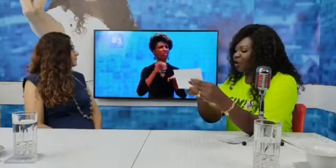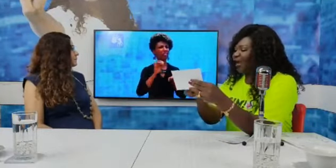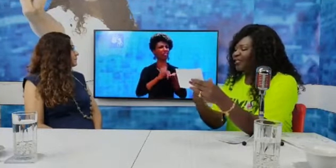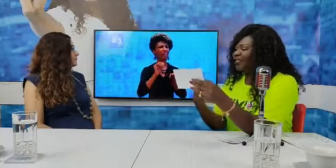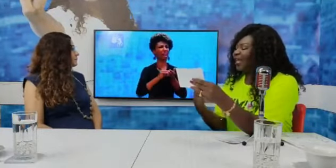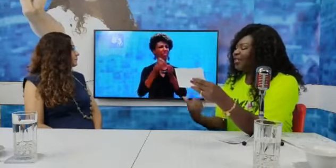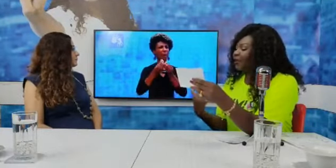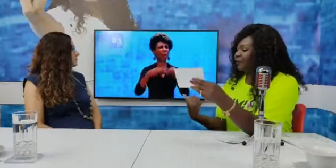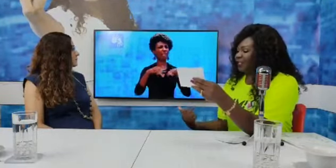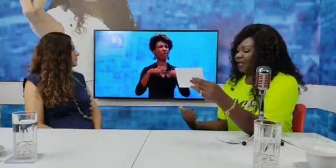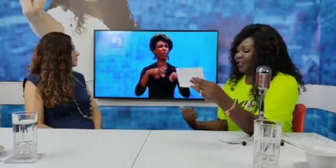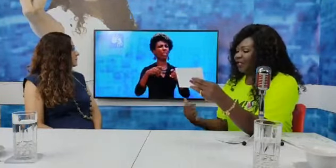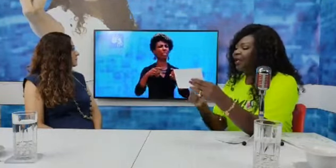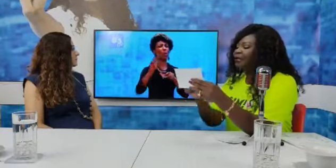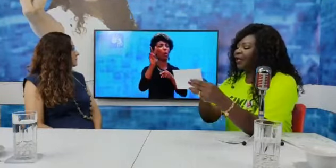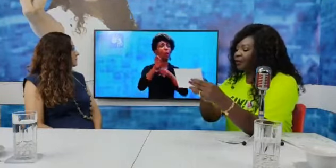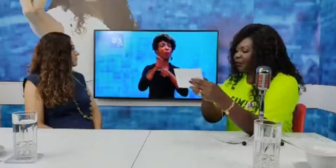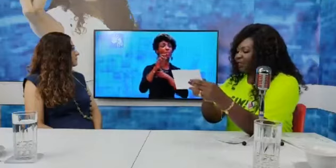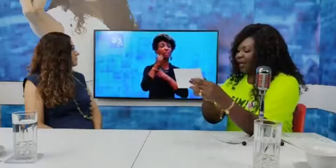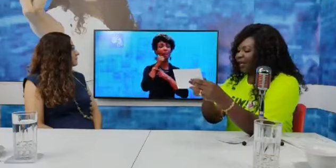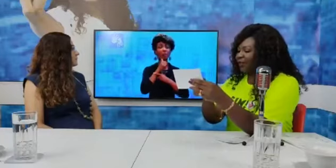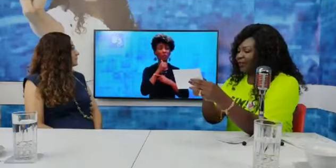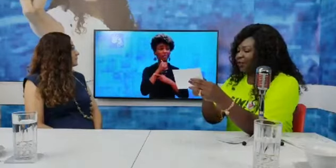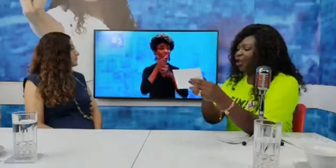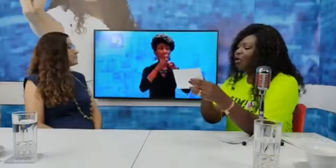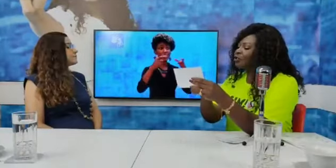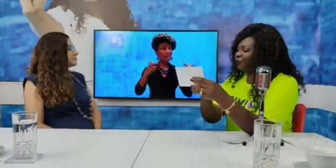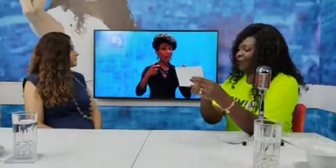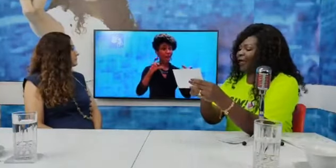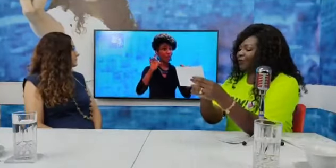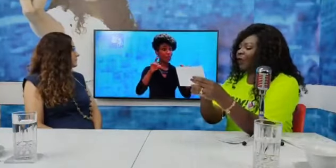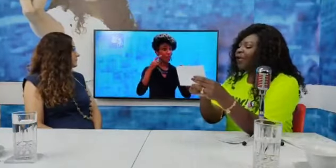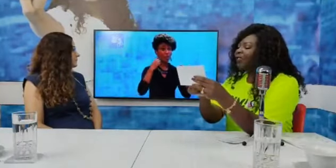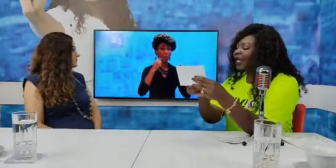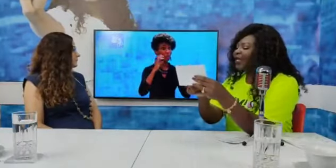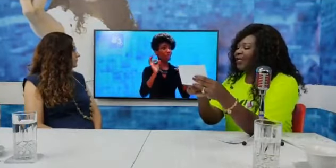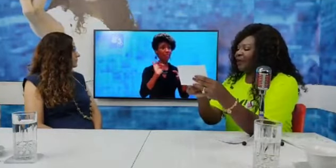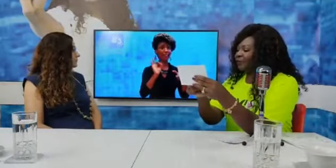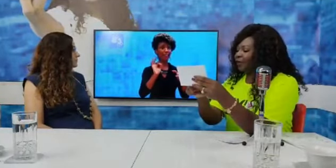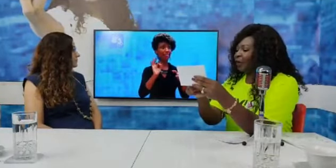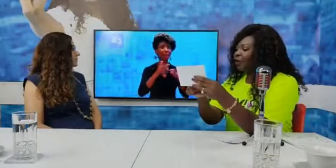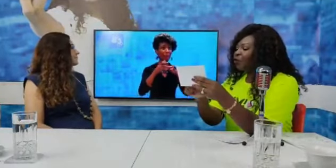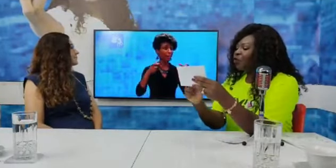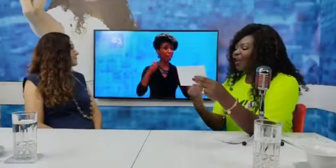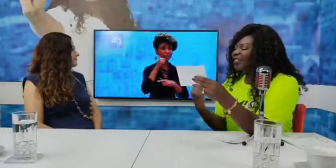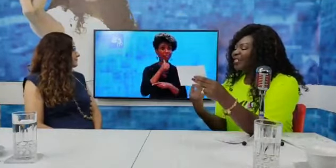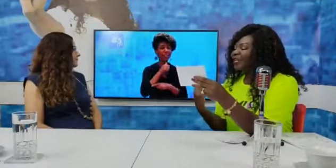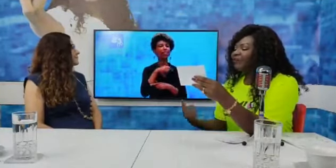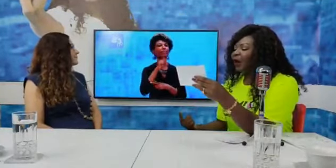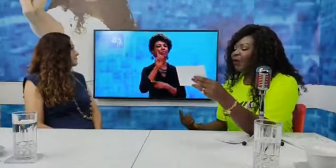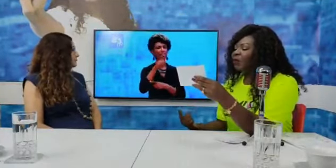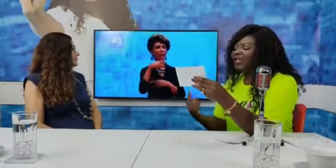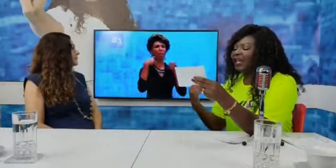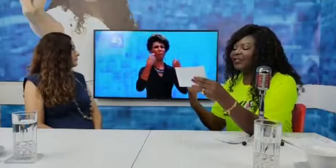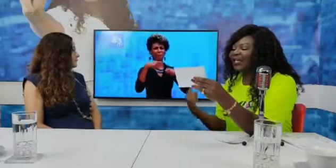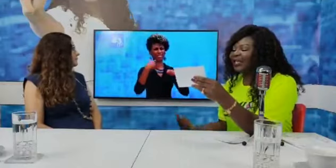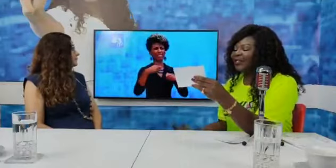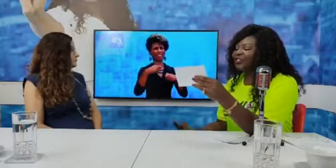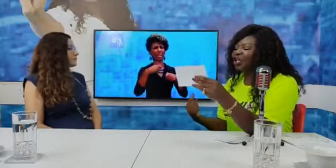às mulheres sem deficiência dentro das delegacias. De fato, tem que haver um escrivão